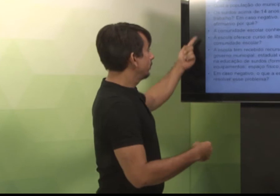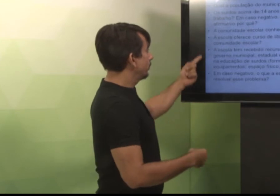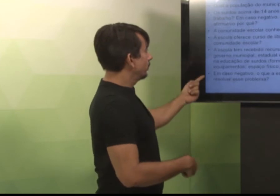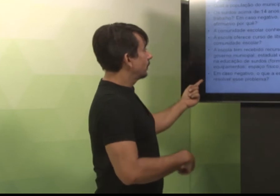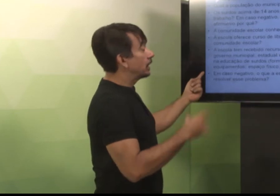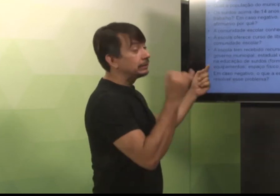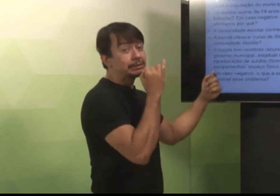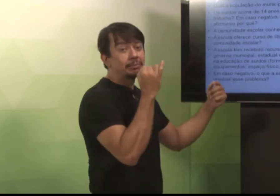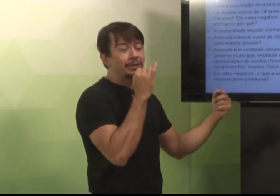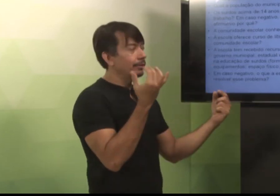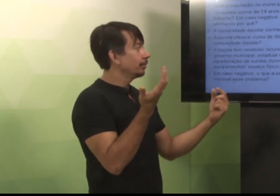por exemplo,